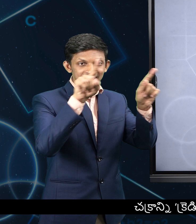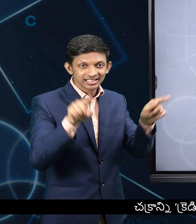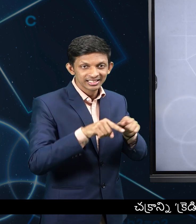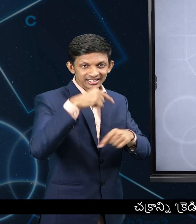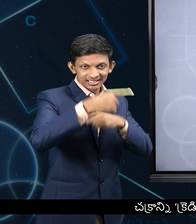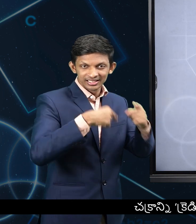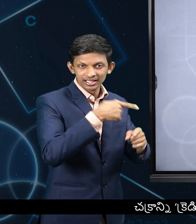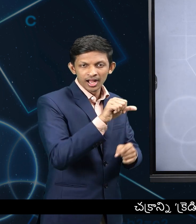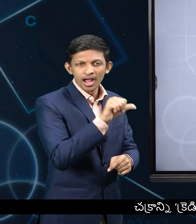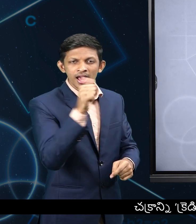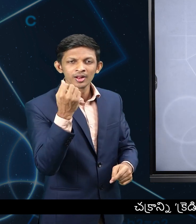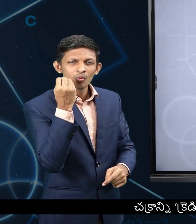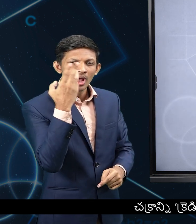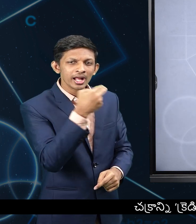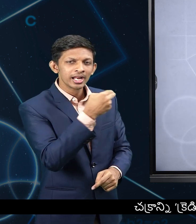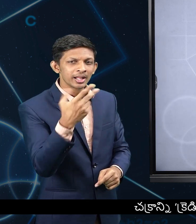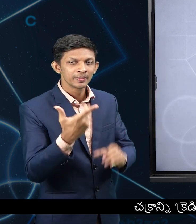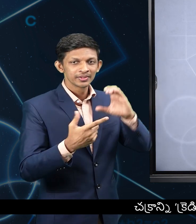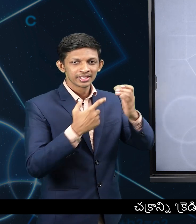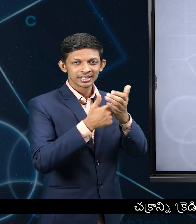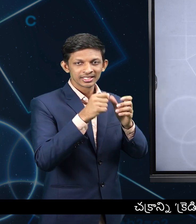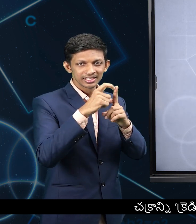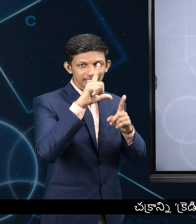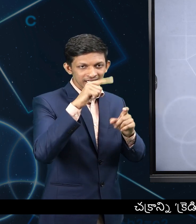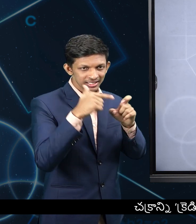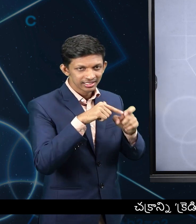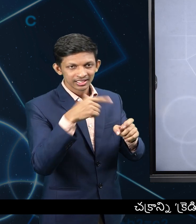చక్రాన్ని క్రెడిల్ ఆఫ్ ఇన్వెన్షన్ అని కూడా అంటారు.